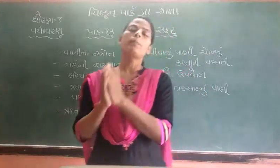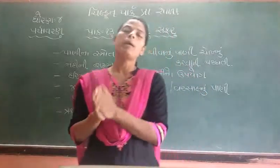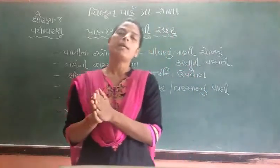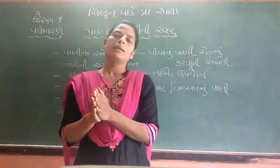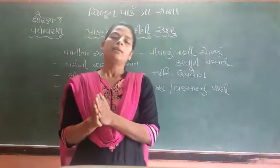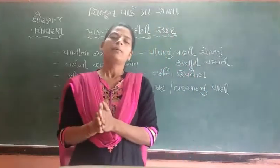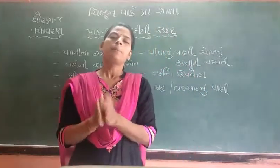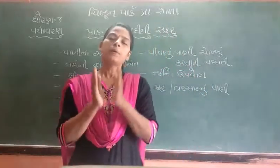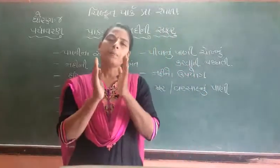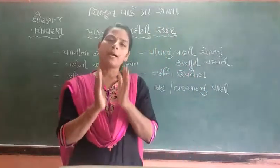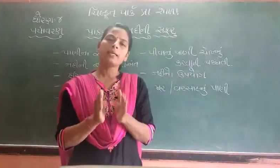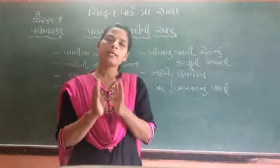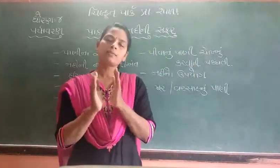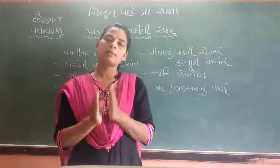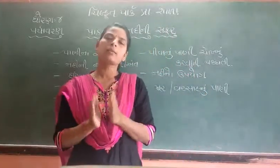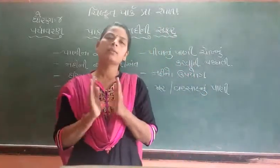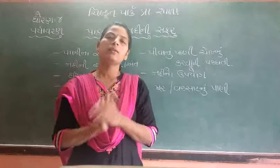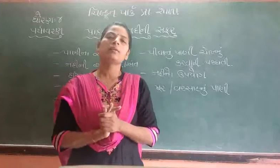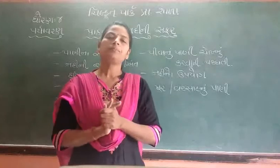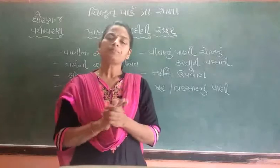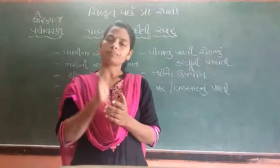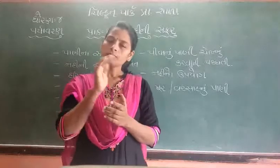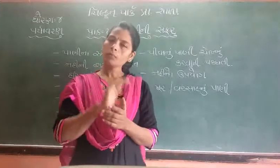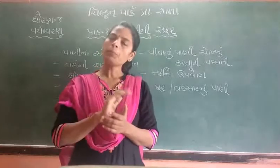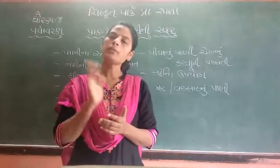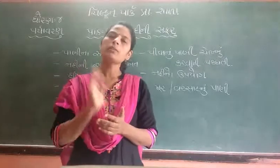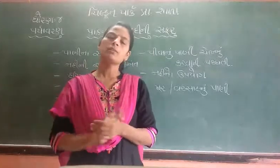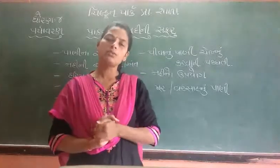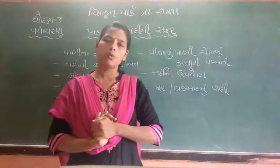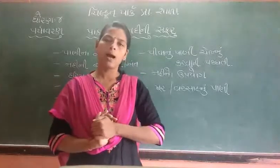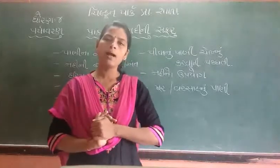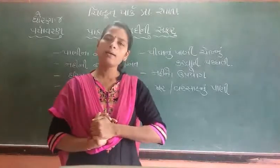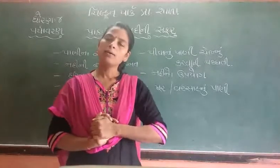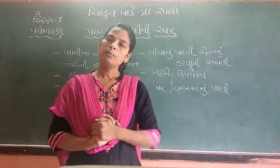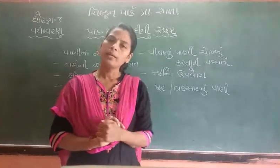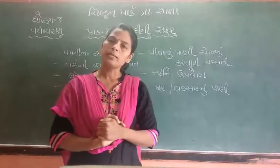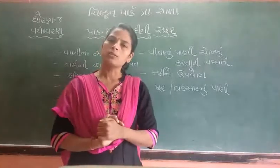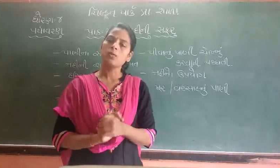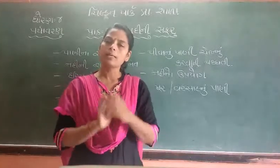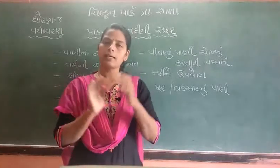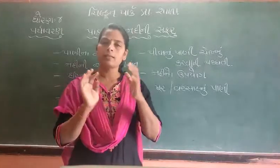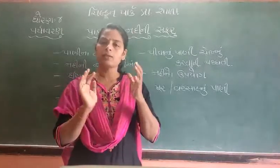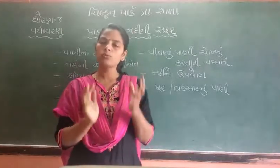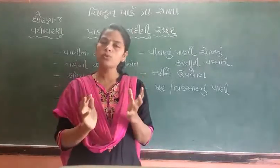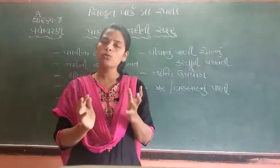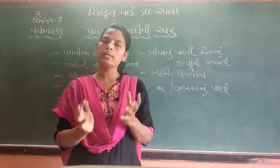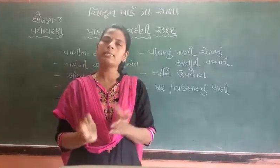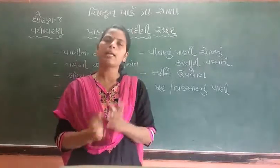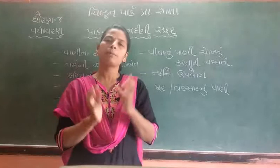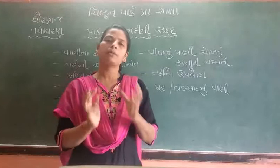પ્રમાણે પણ પાણીના સ્તરની અંદર પરિવર્તન જોવા મળે છે. ચોમાસાની અંદર ઊંચું હોય, શિયાળામાં મધ્યમ